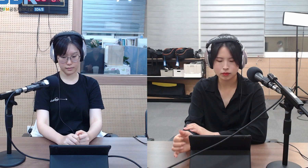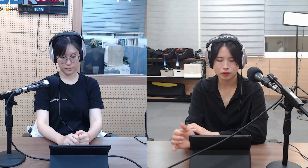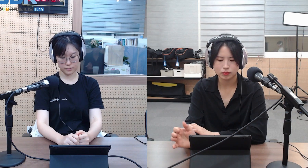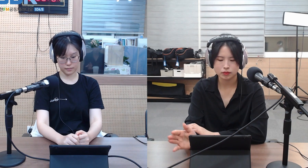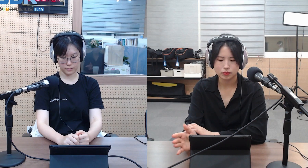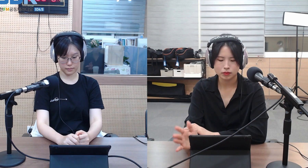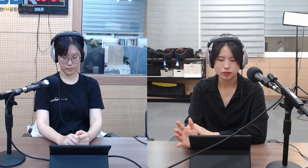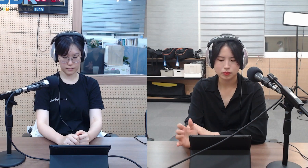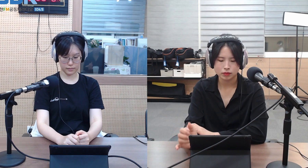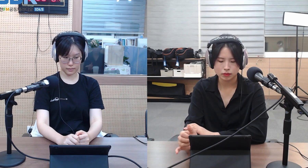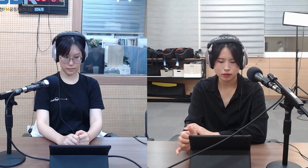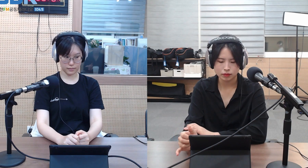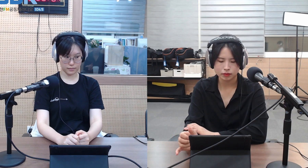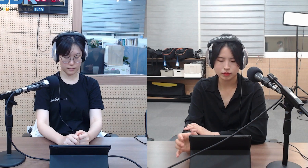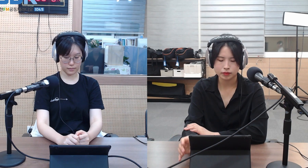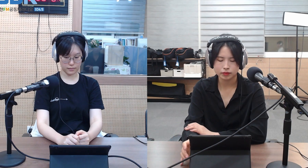다해 빛나리.